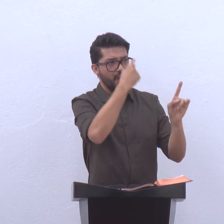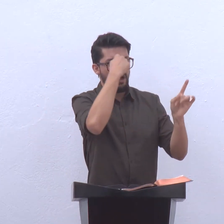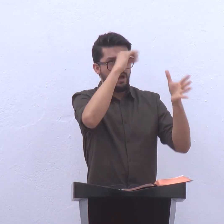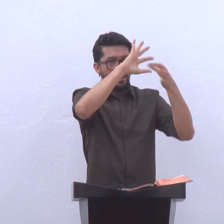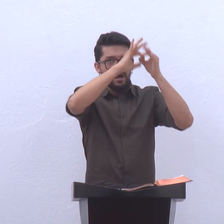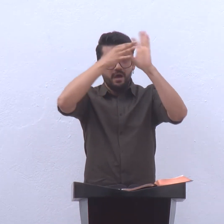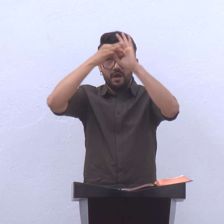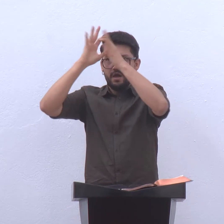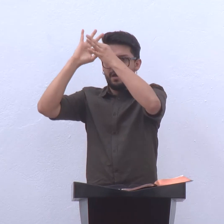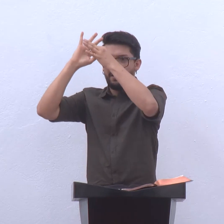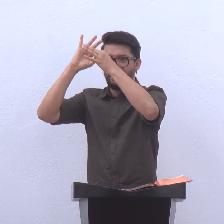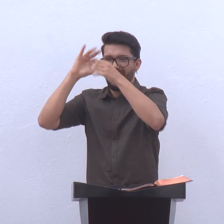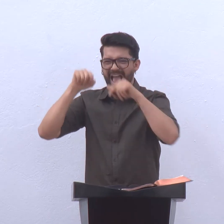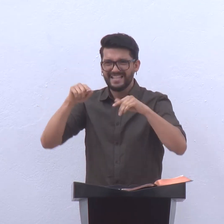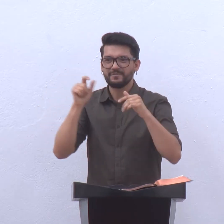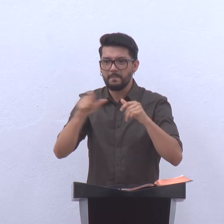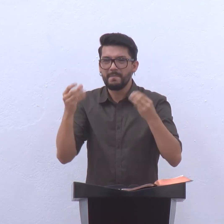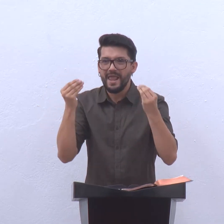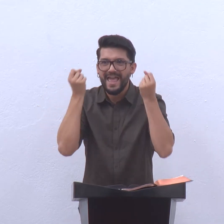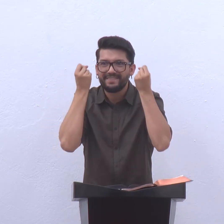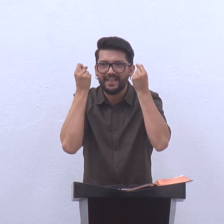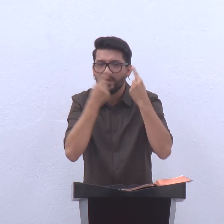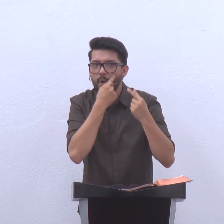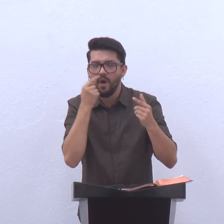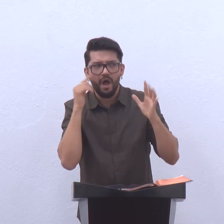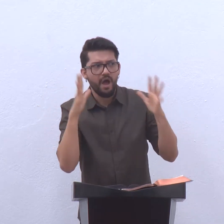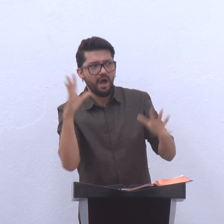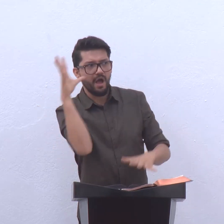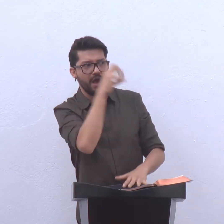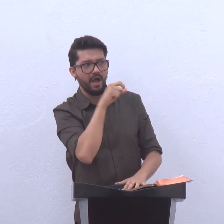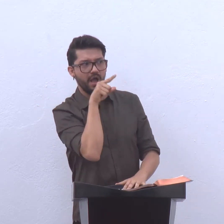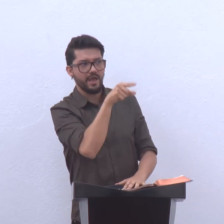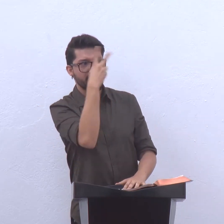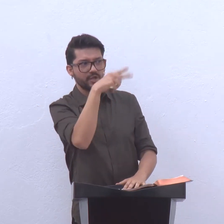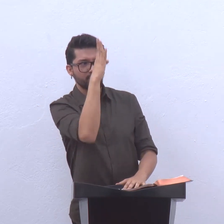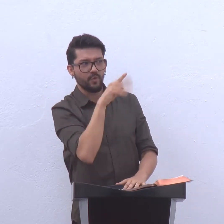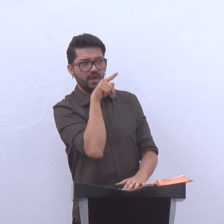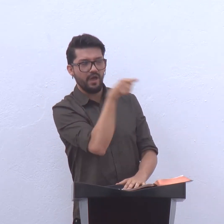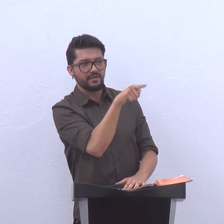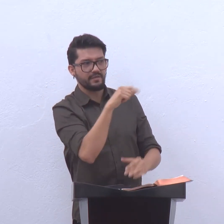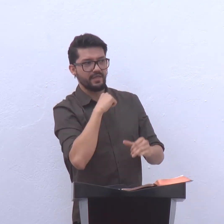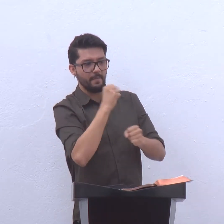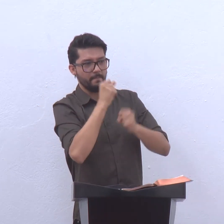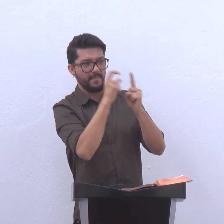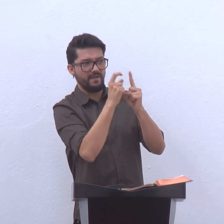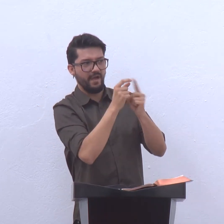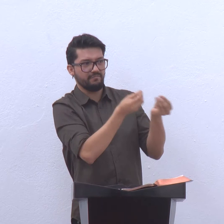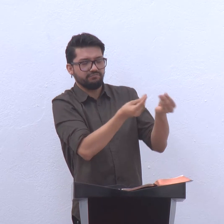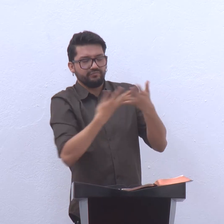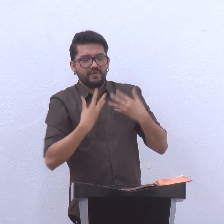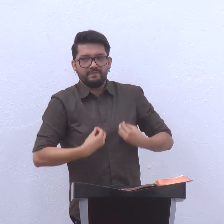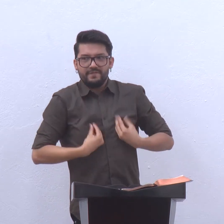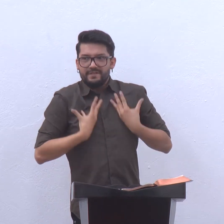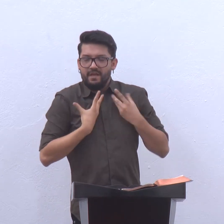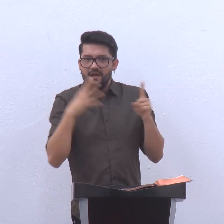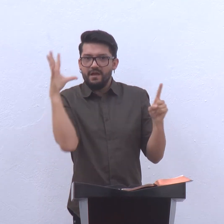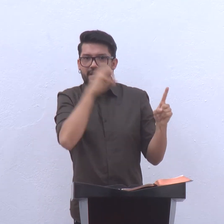Gihón. Y van enlazando en su interior todo lo que Jesús está diciendo y anunciando sobre Él mismo,